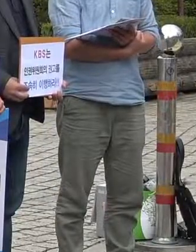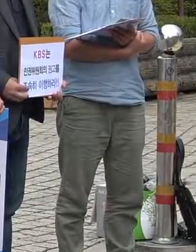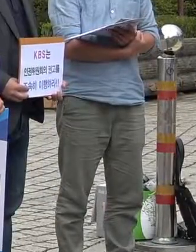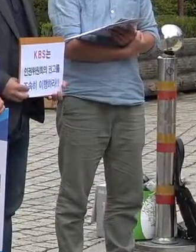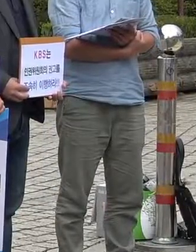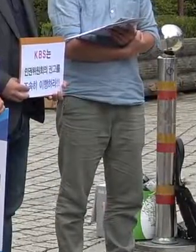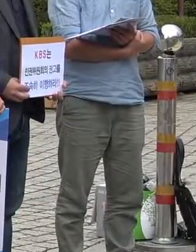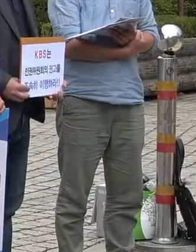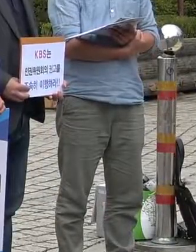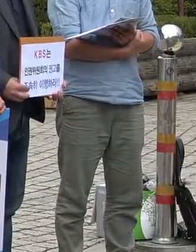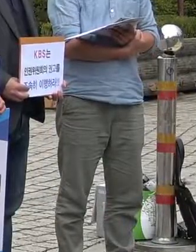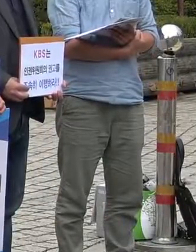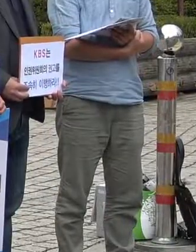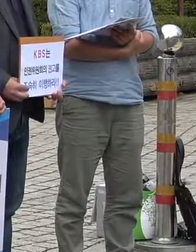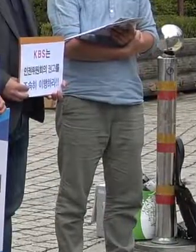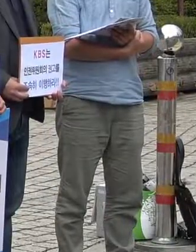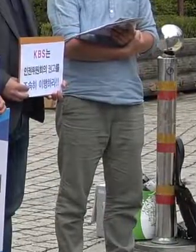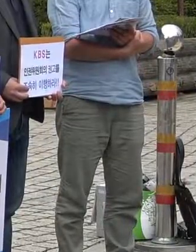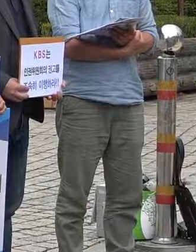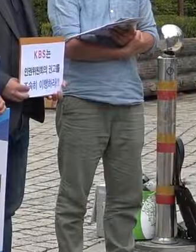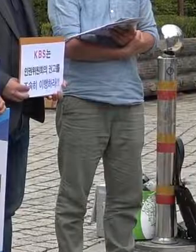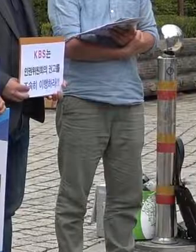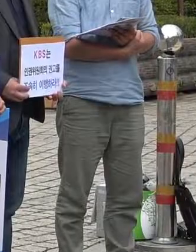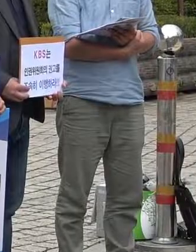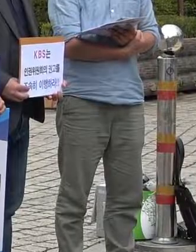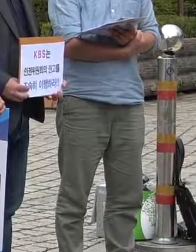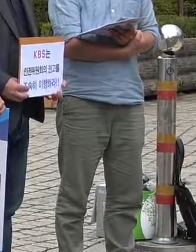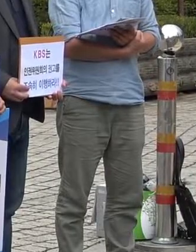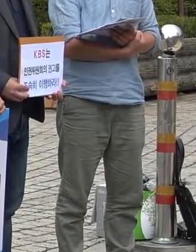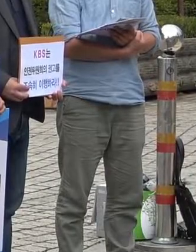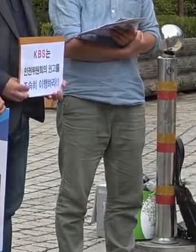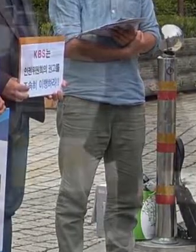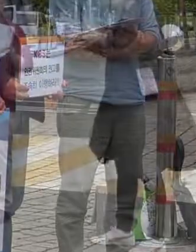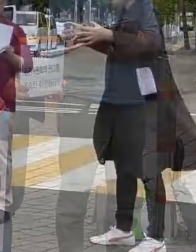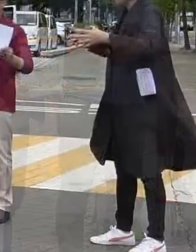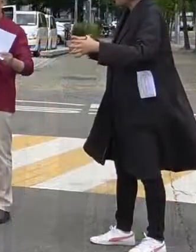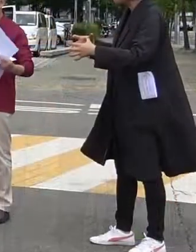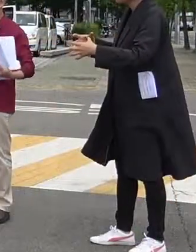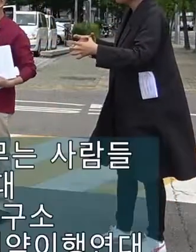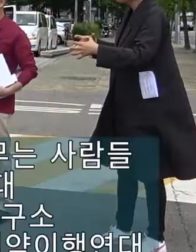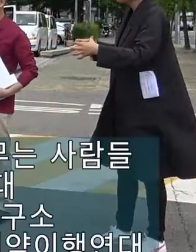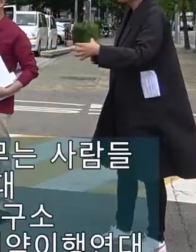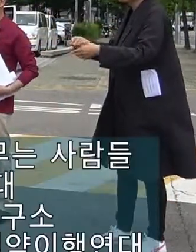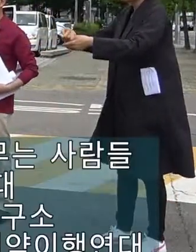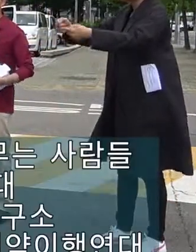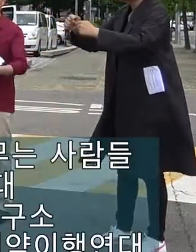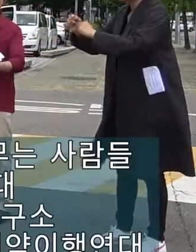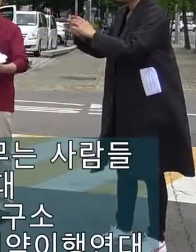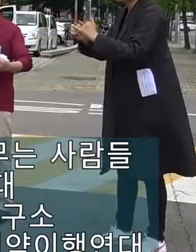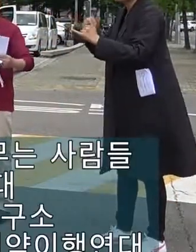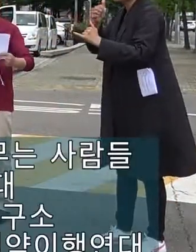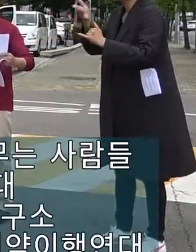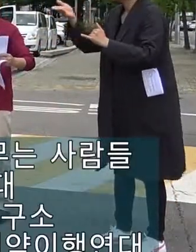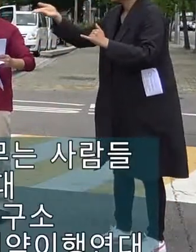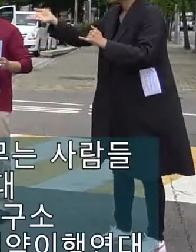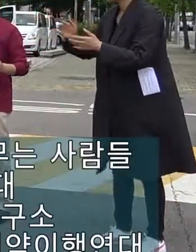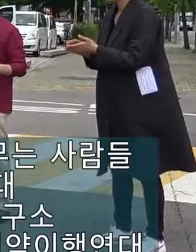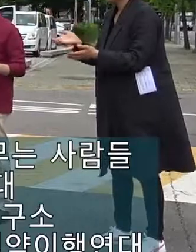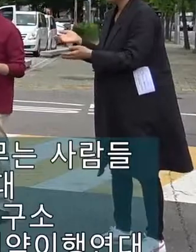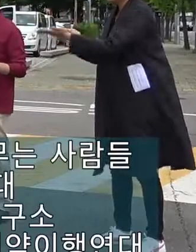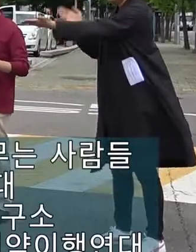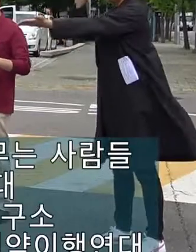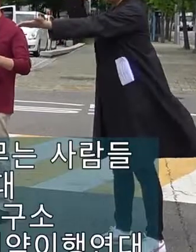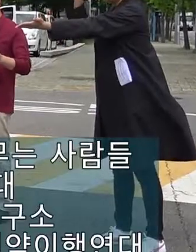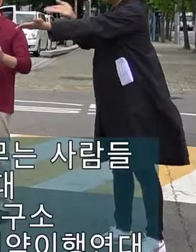연대해 주신 이 모든 단체에 다시 한번 감사드립니다. 이상입니다. 오신 분들 몇 분만 소개해드리겠습니다. 아까 그 인사말 한